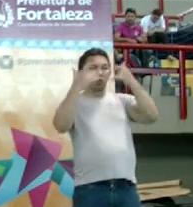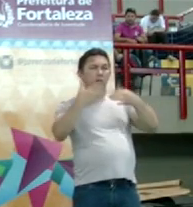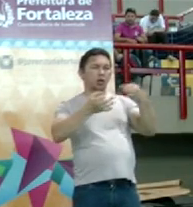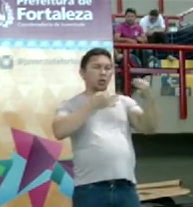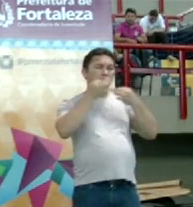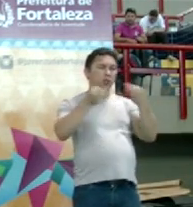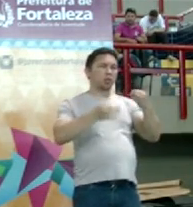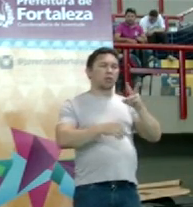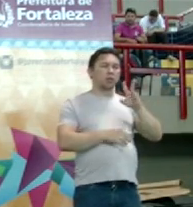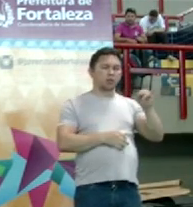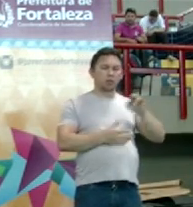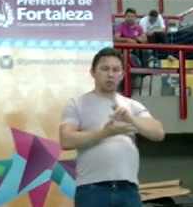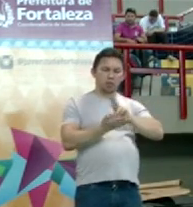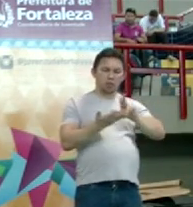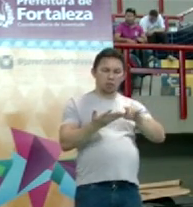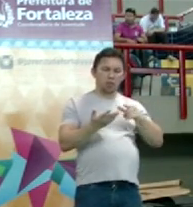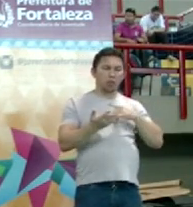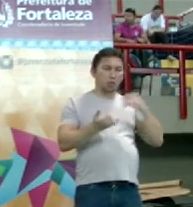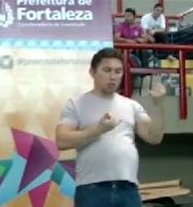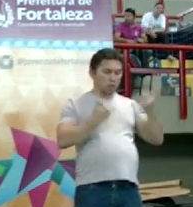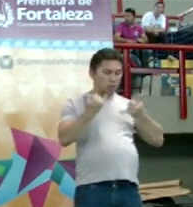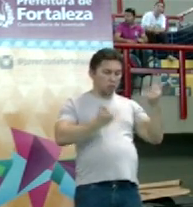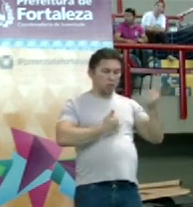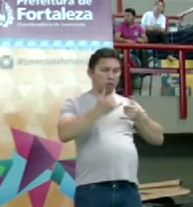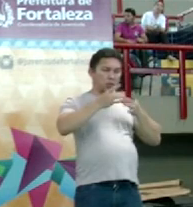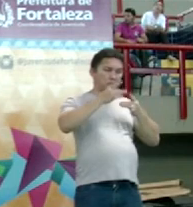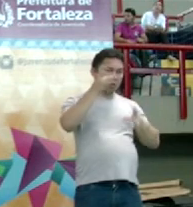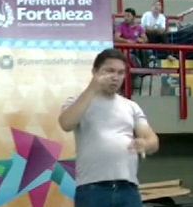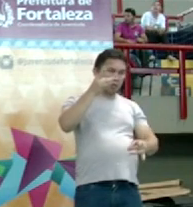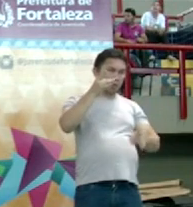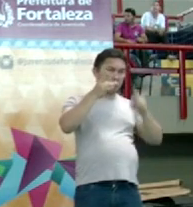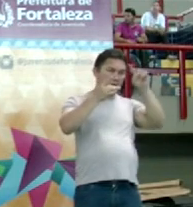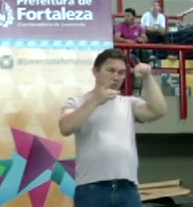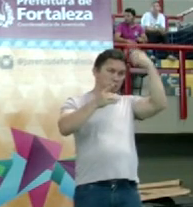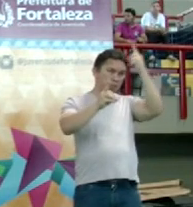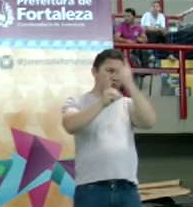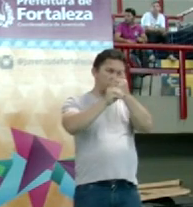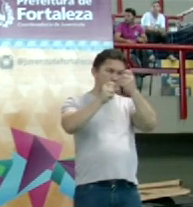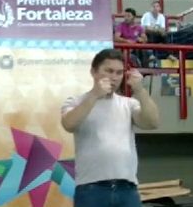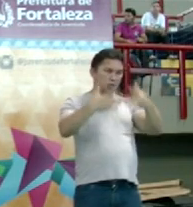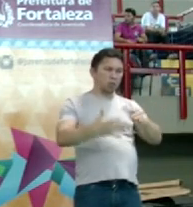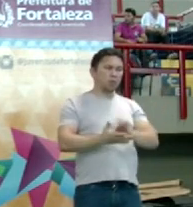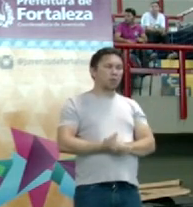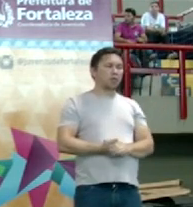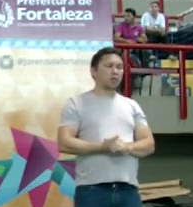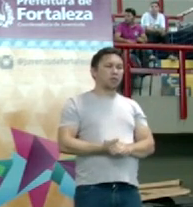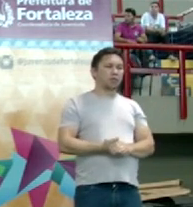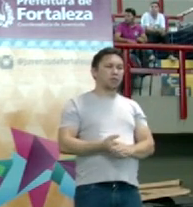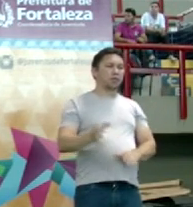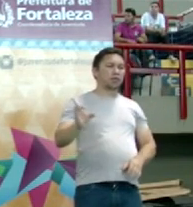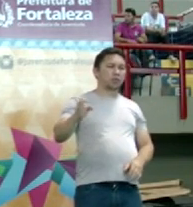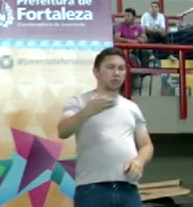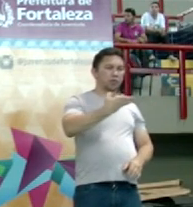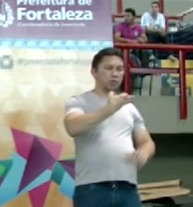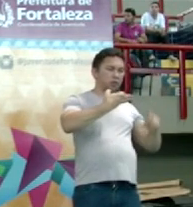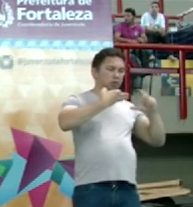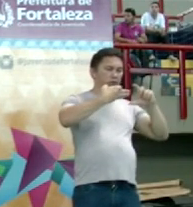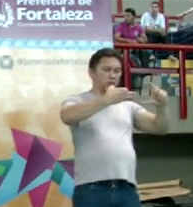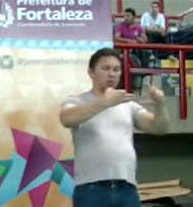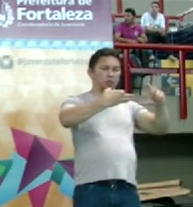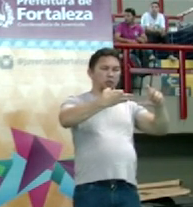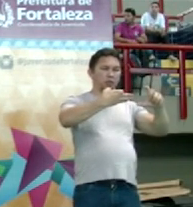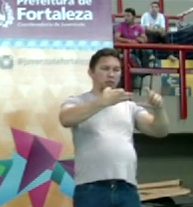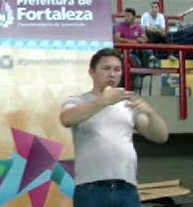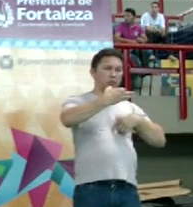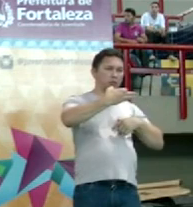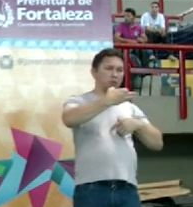A gente vai ter essas informações mais detalhadas na próxima aula. Um parágrafo pode ser terminado